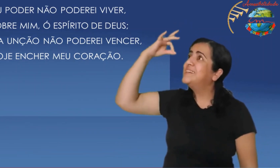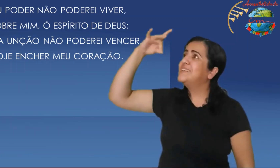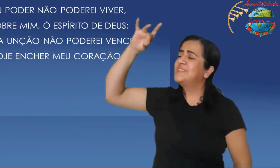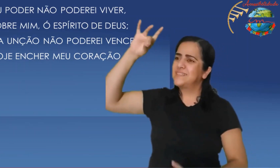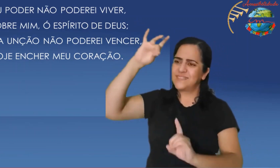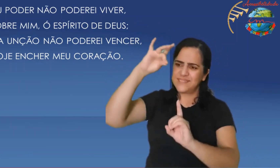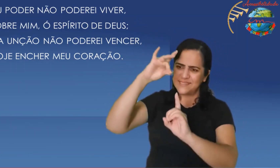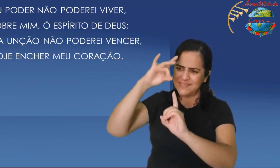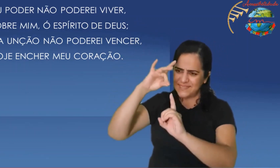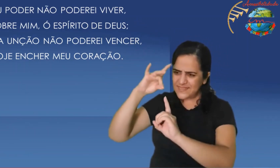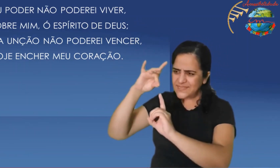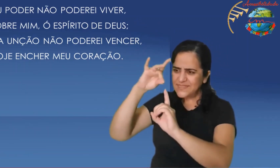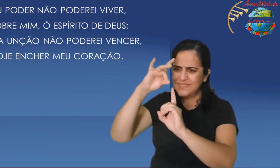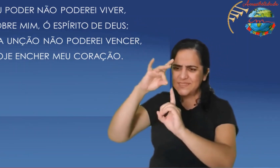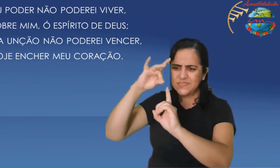sem tua unção